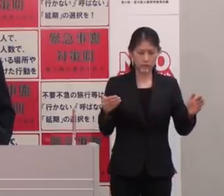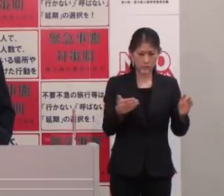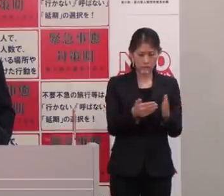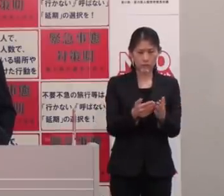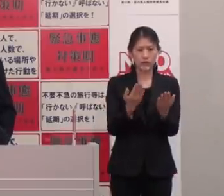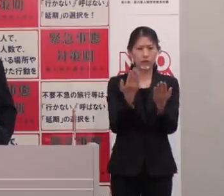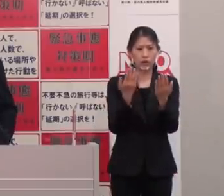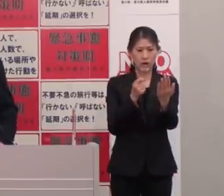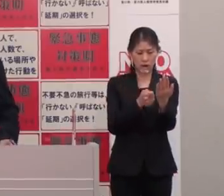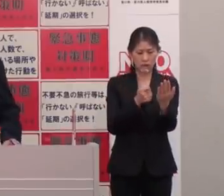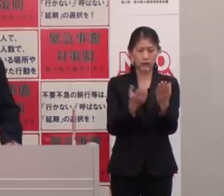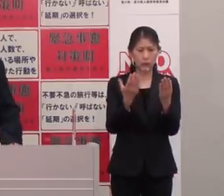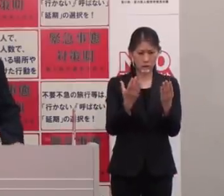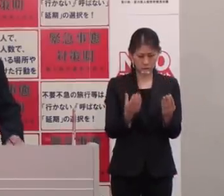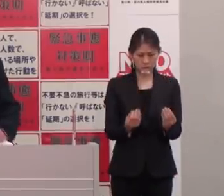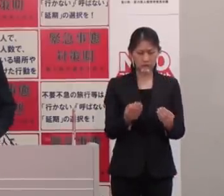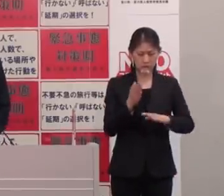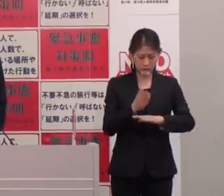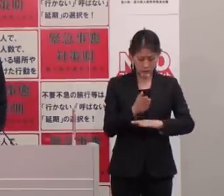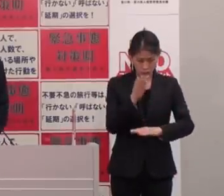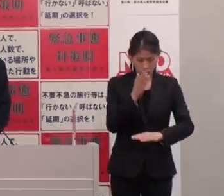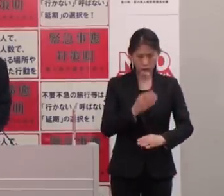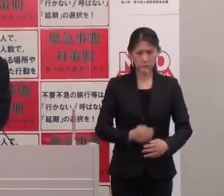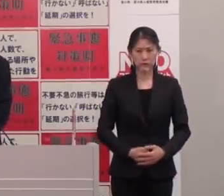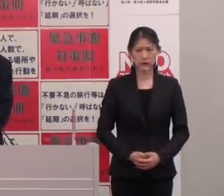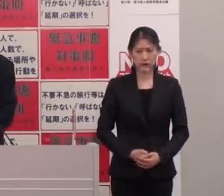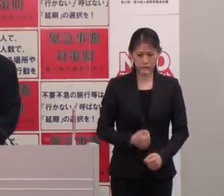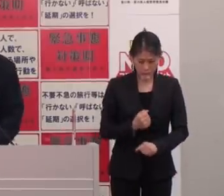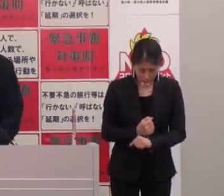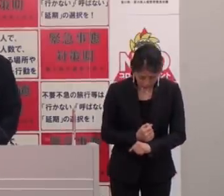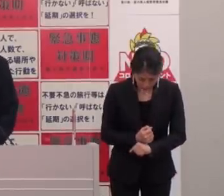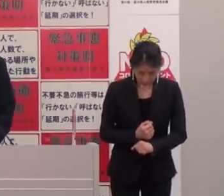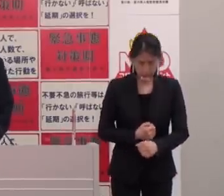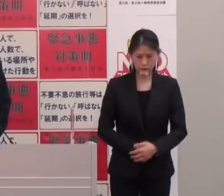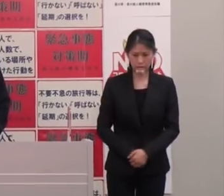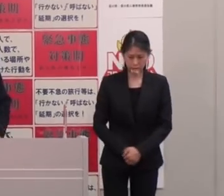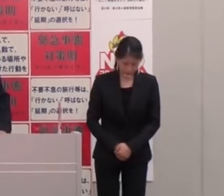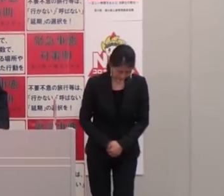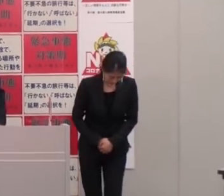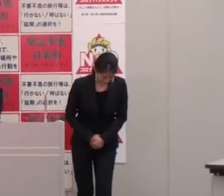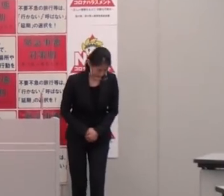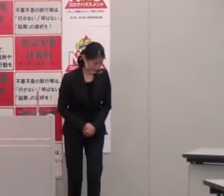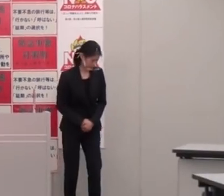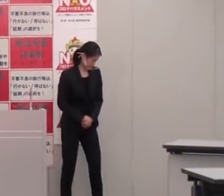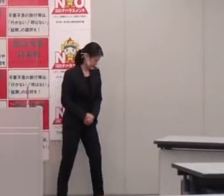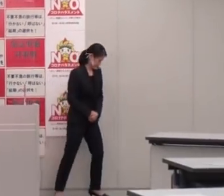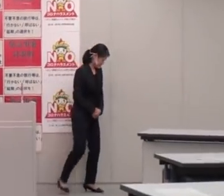上で記者会見を終了いたします。ありがとうございました。 お疲れ様です。